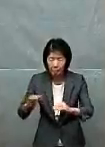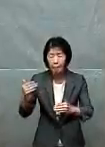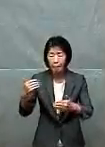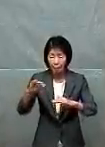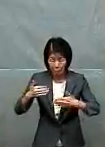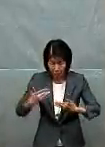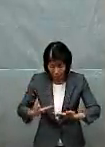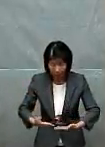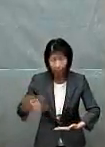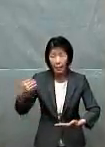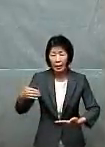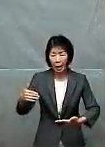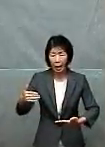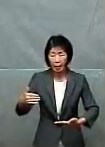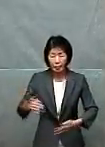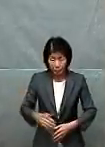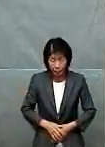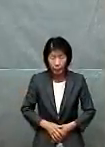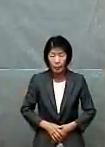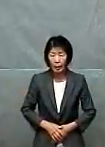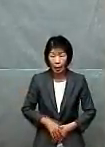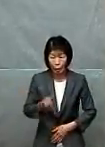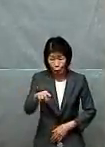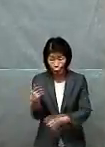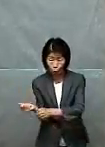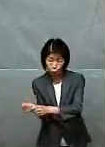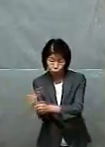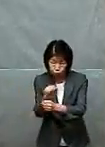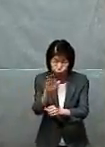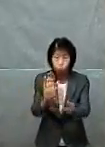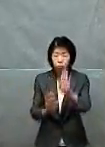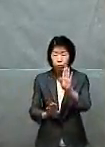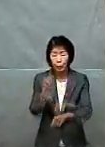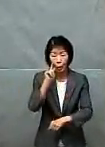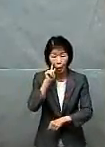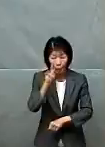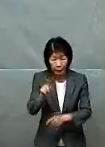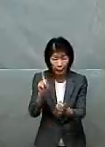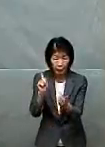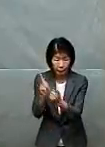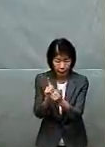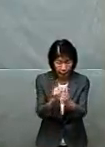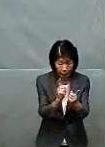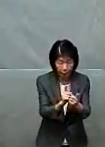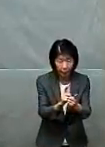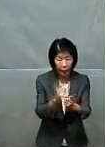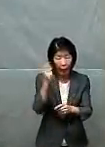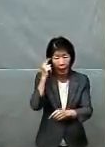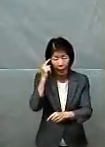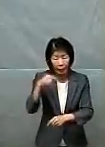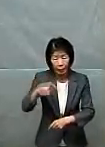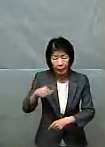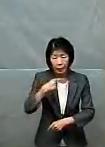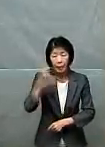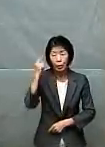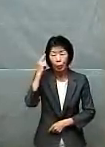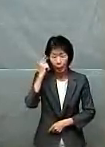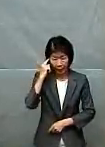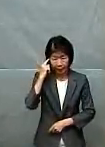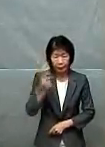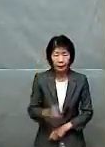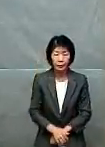聞いておりますので、復旧の状況を見極めながら対応を考えてまいりたいと思っております